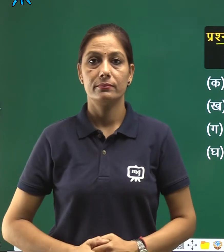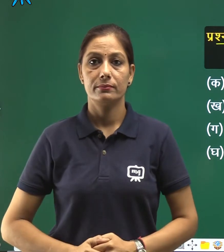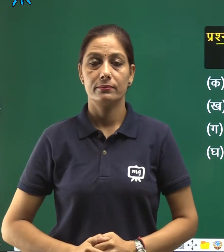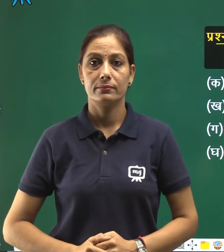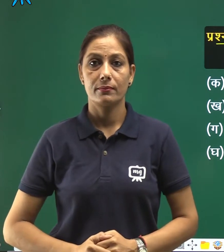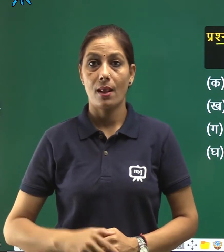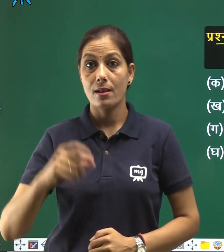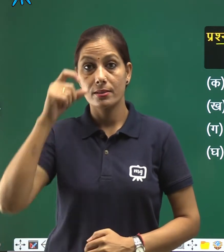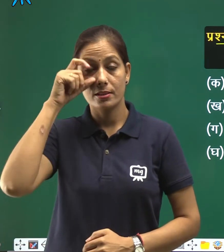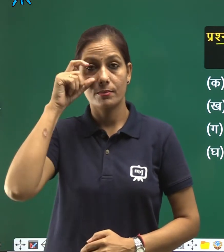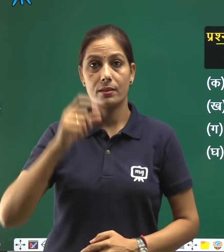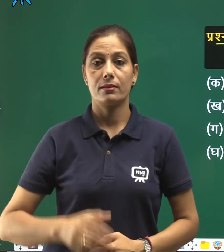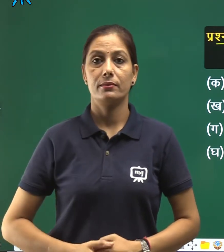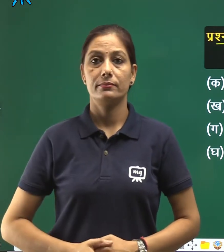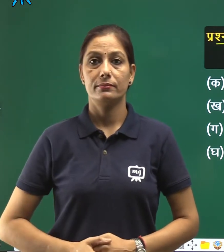चश्मा